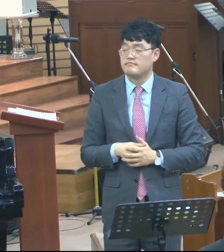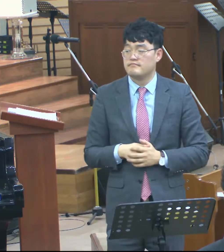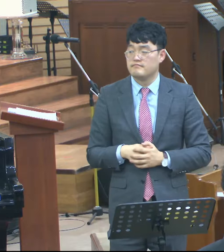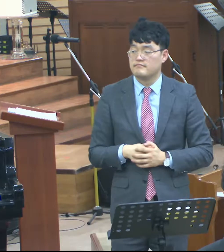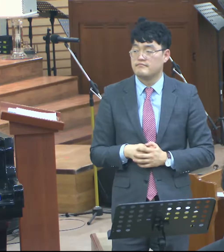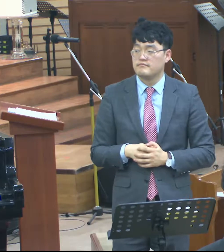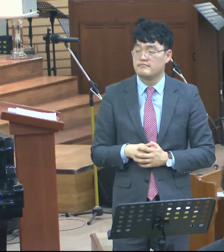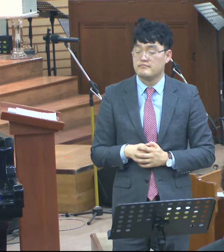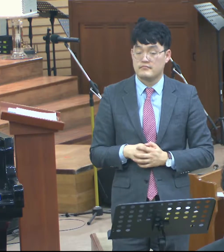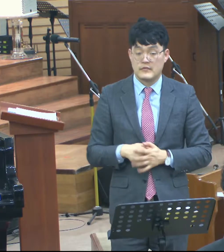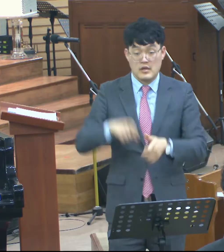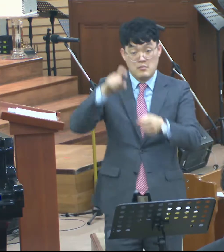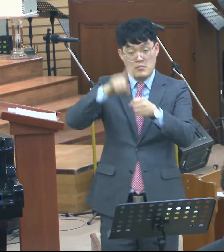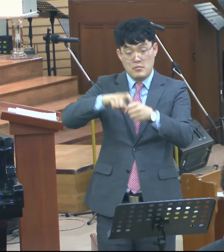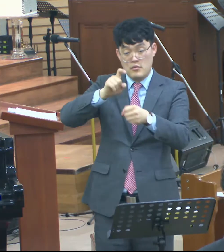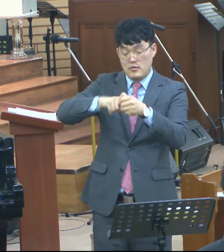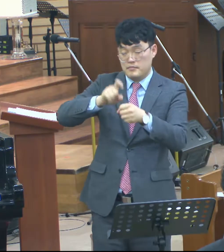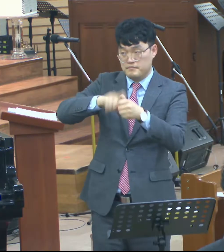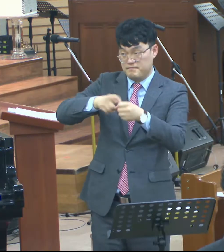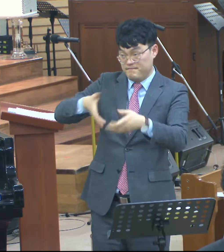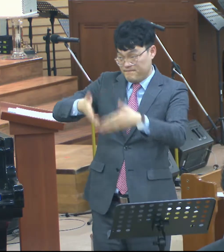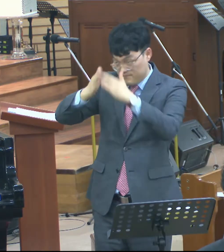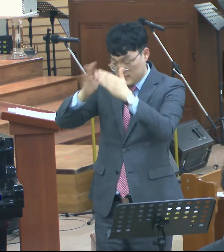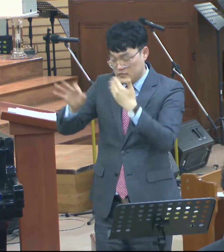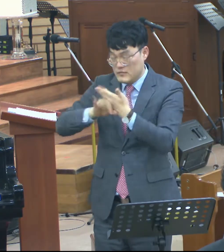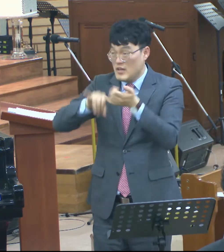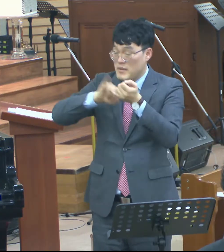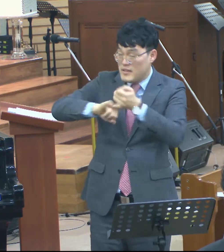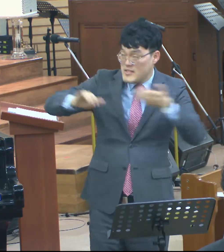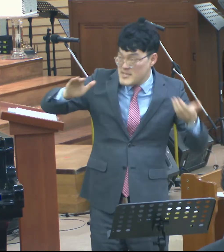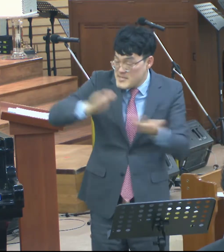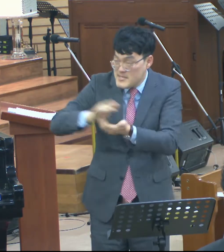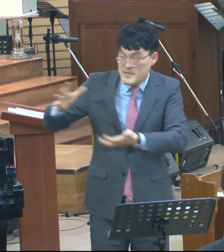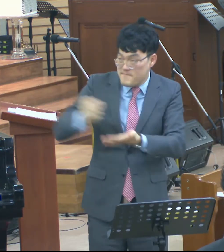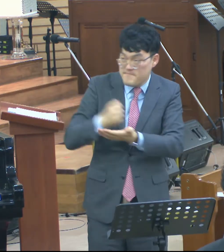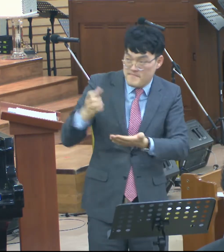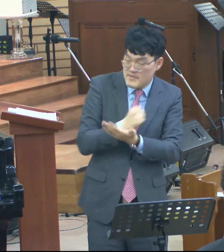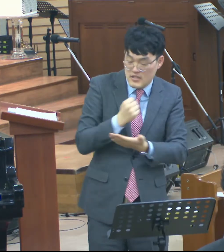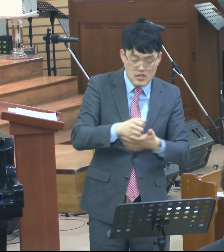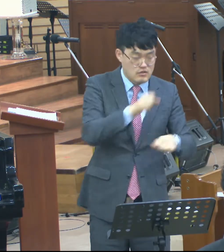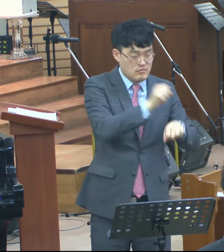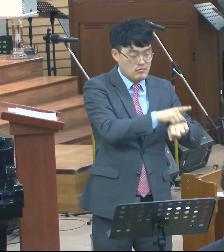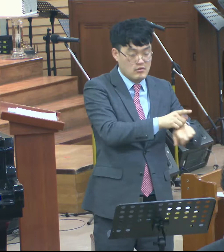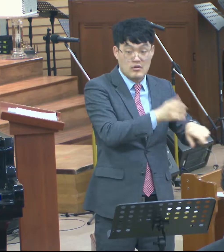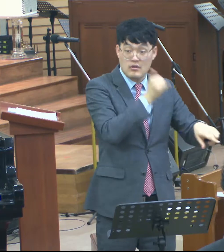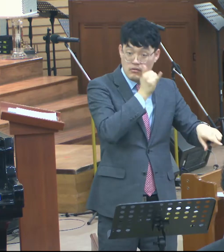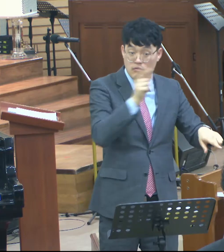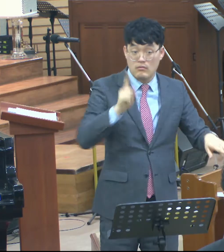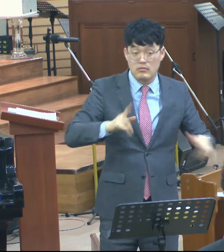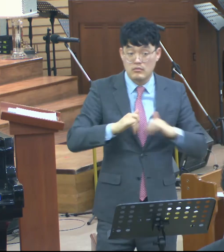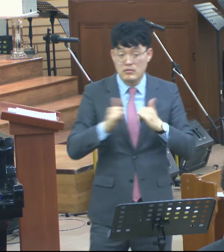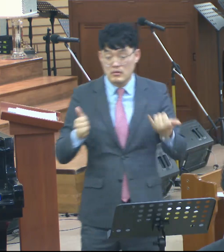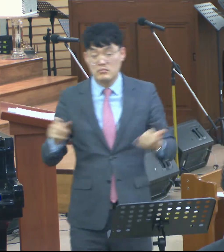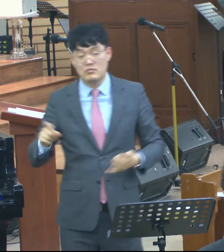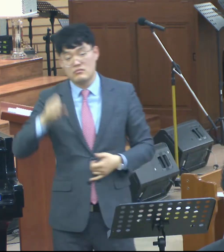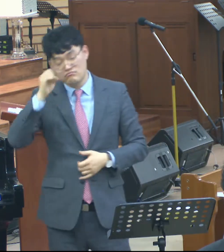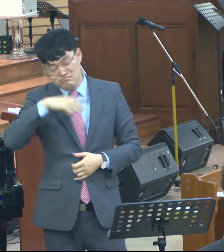어떤 목표가 세워지면 그걸 반드시 이루려고 하는 성격의 사람이 있는가 하면 어떤 사람은요 뭐 되면 감사하고 안 돼도 할 쏘고 이런